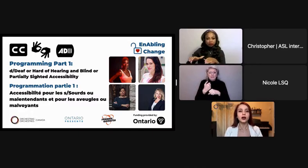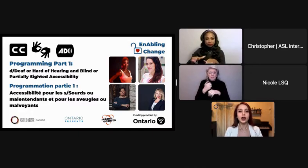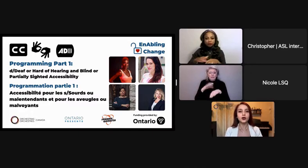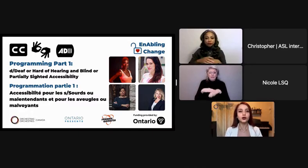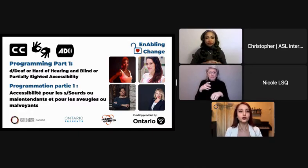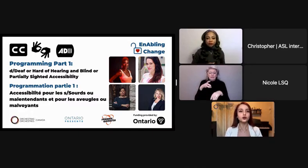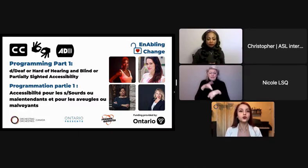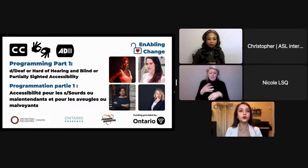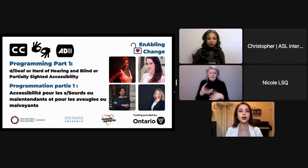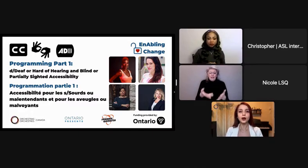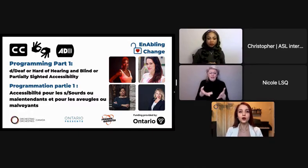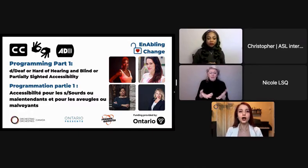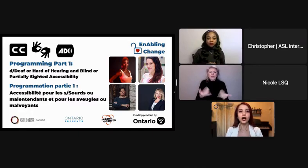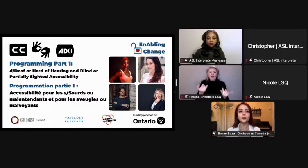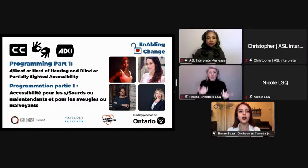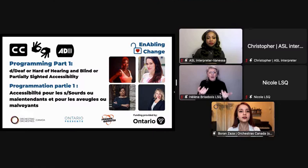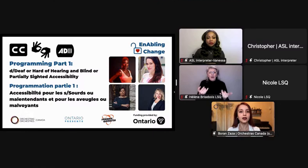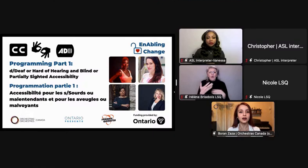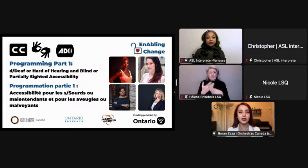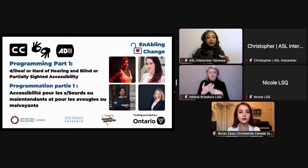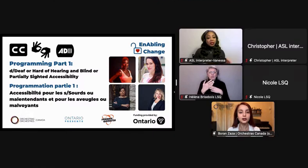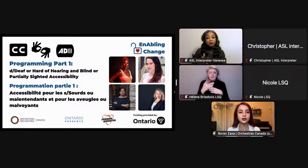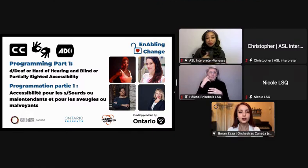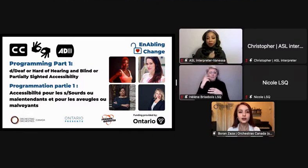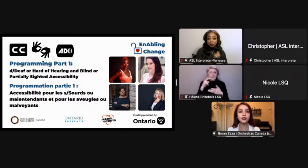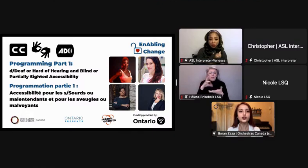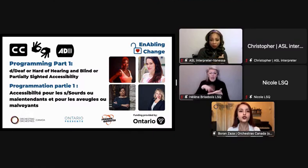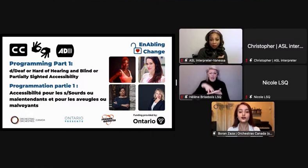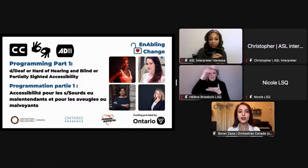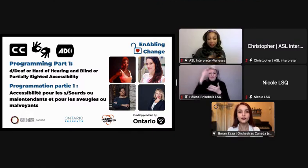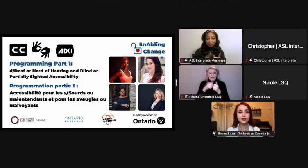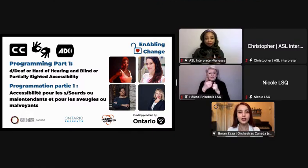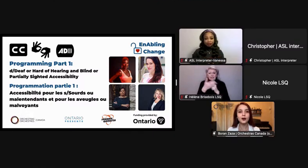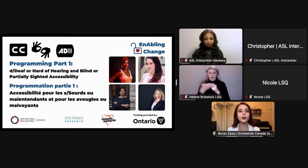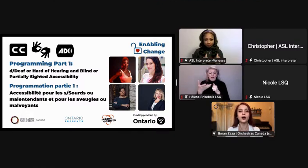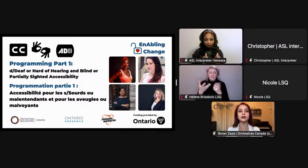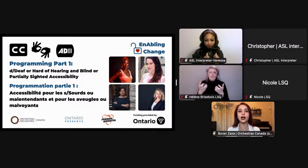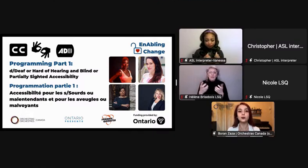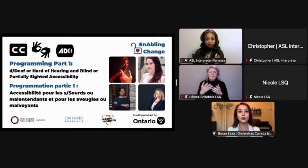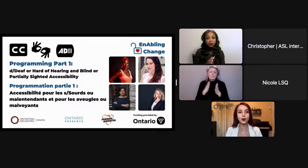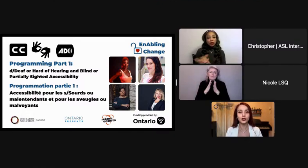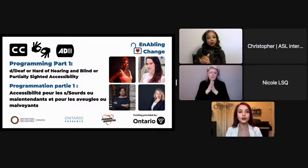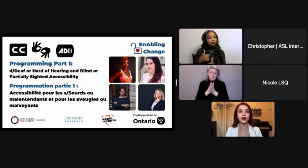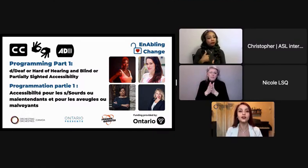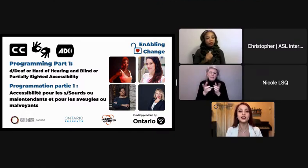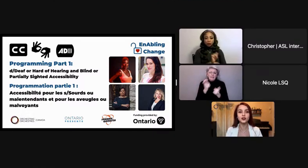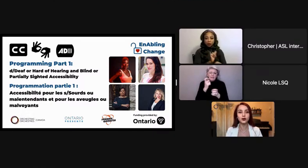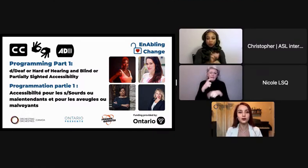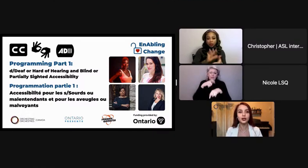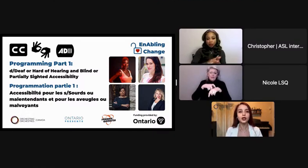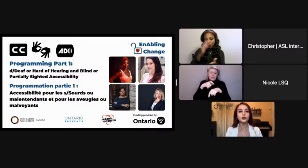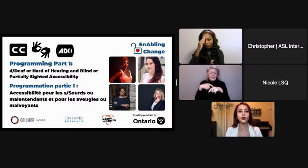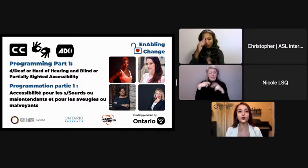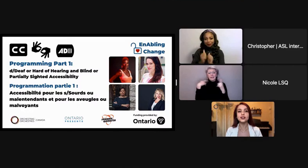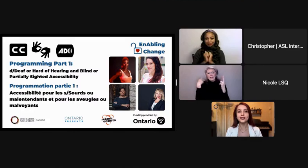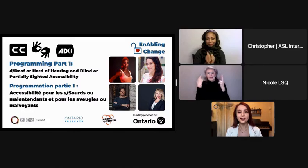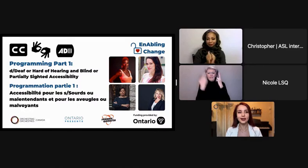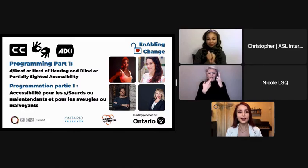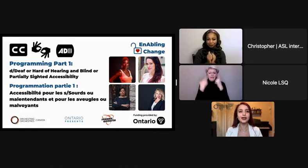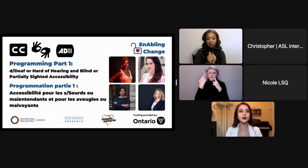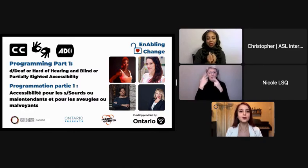Alors que nous nous préparons à apprendre ensemble, je vous invite à prendre un moment de réflexion pour